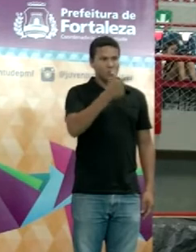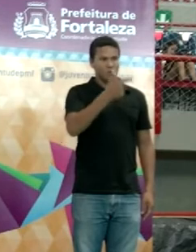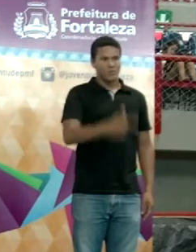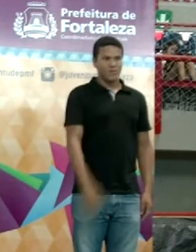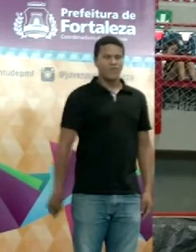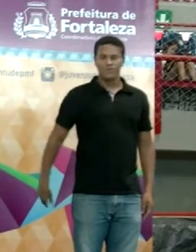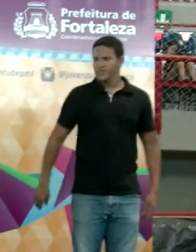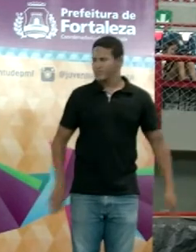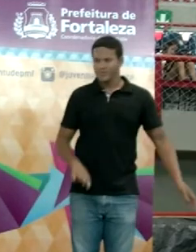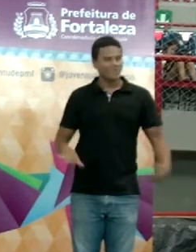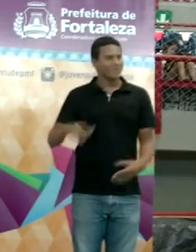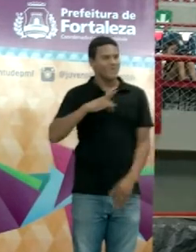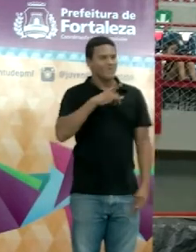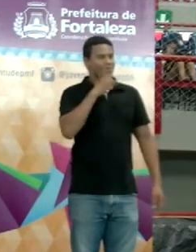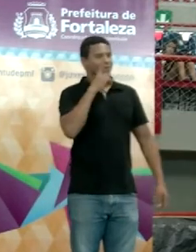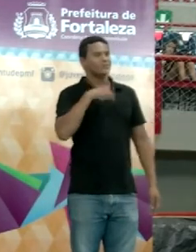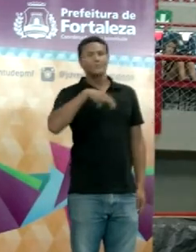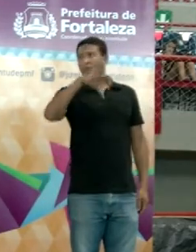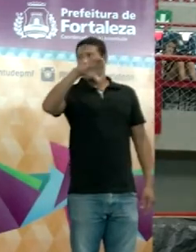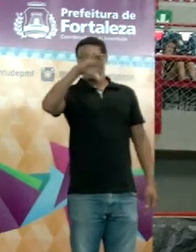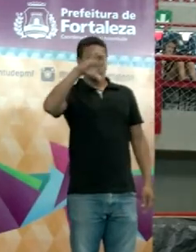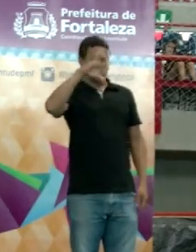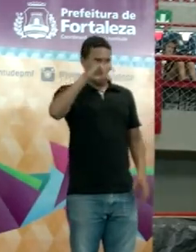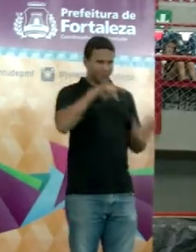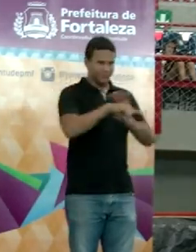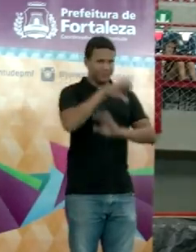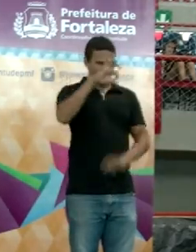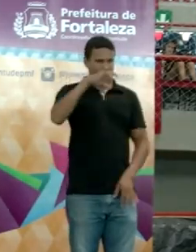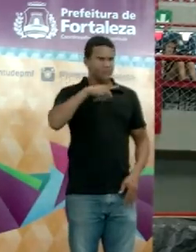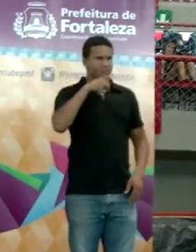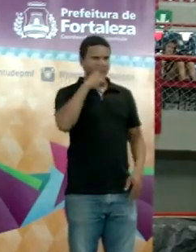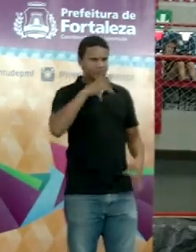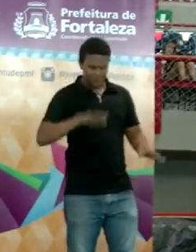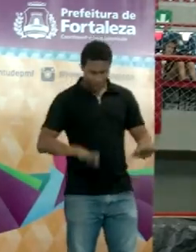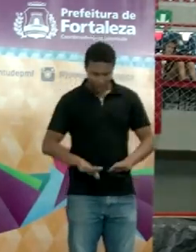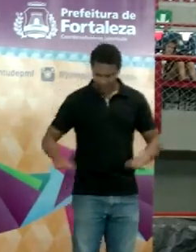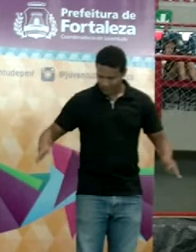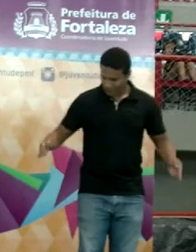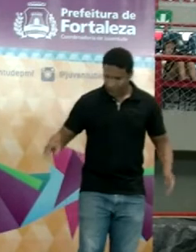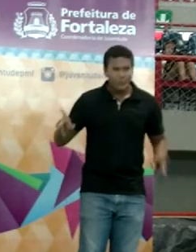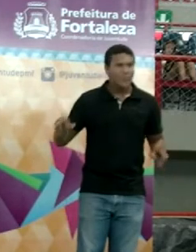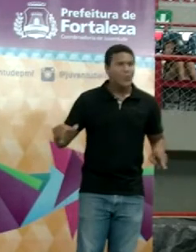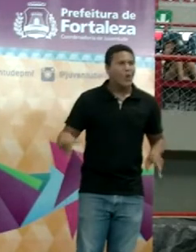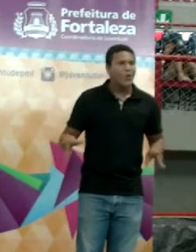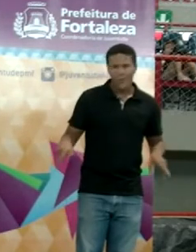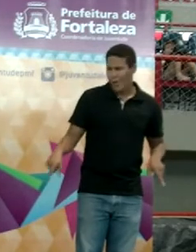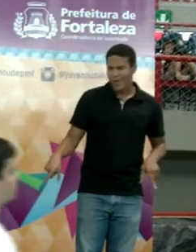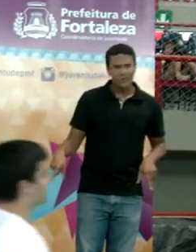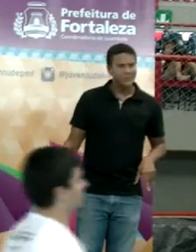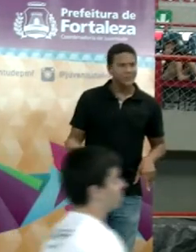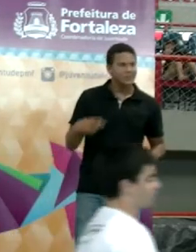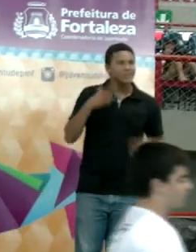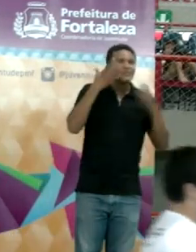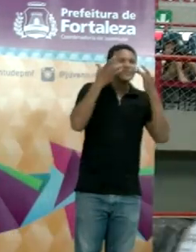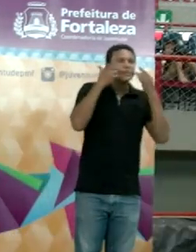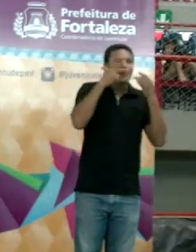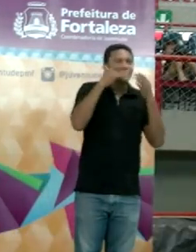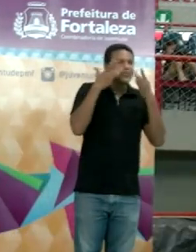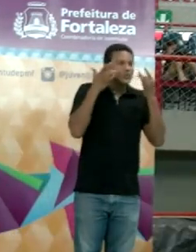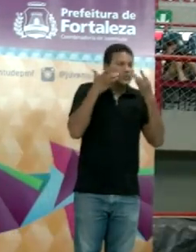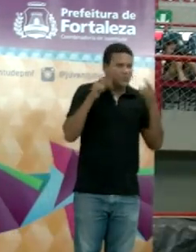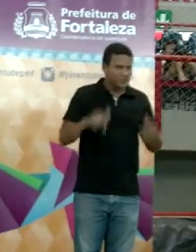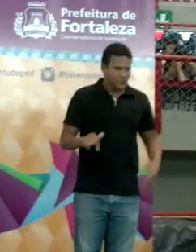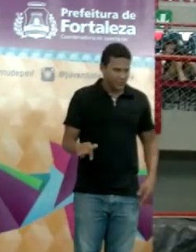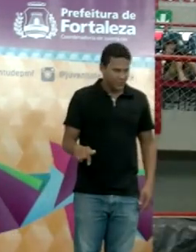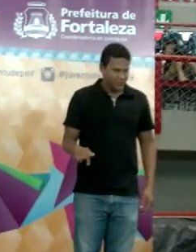Tipo esse palco aqui, ó. É tipo esse palco, é um palco de teatro. Só que olha o que foi que ele disse. Ele